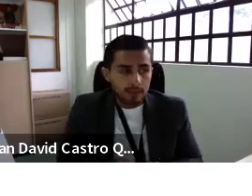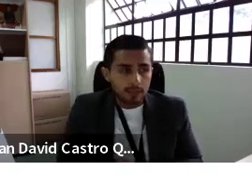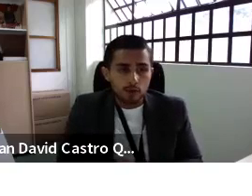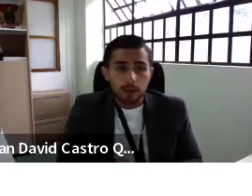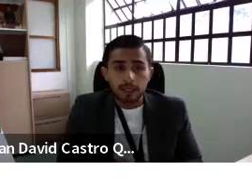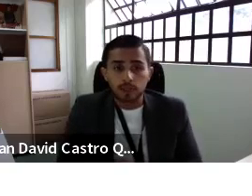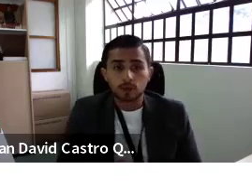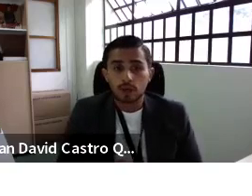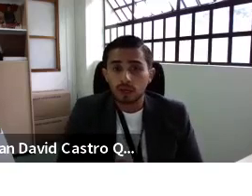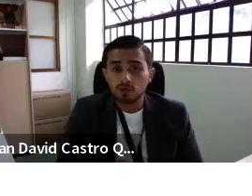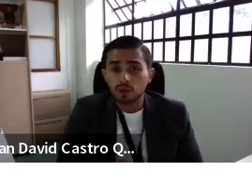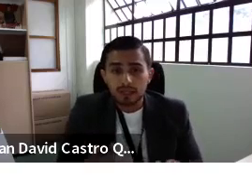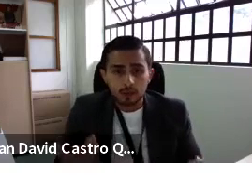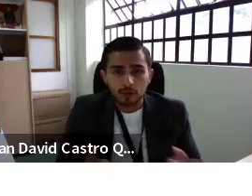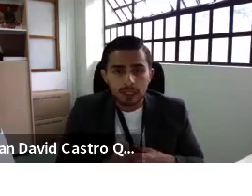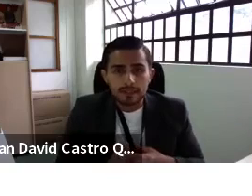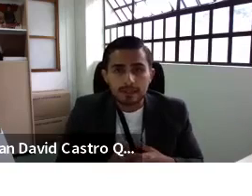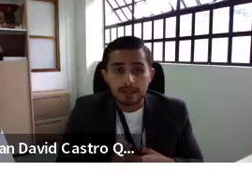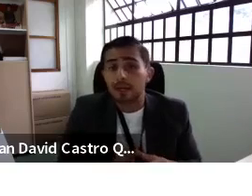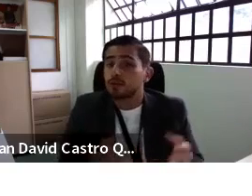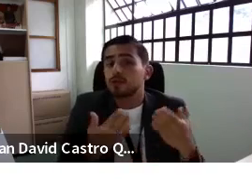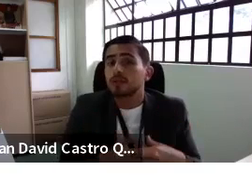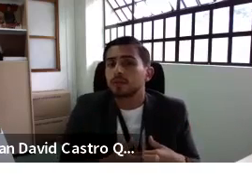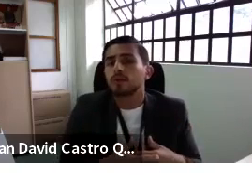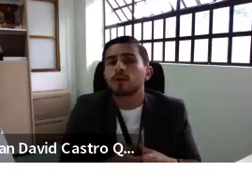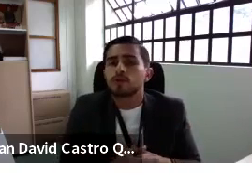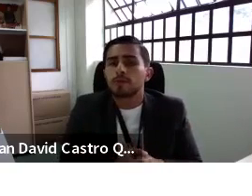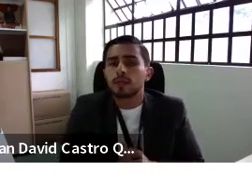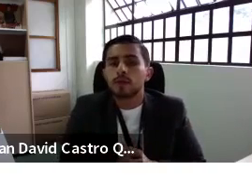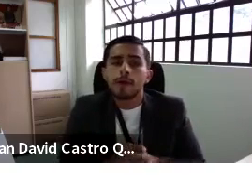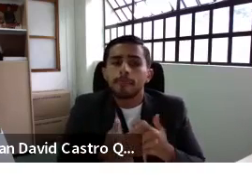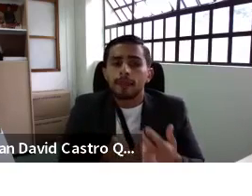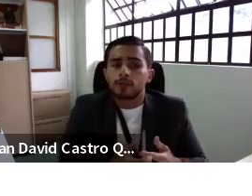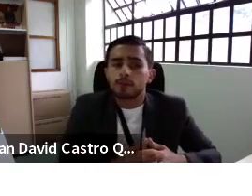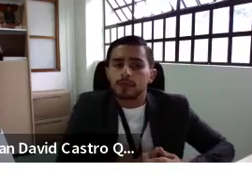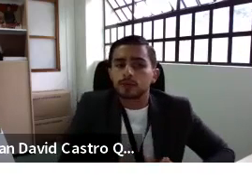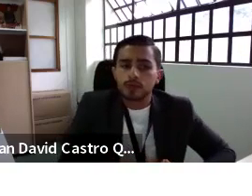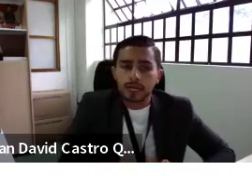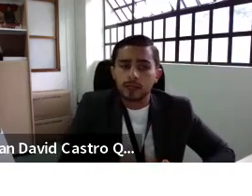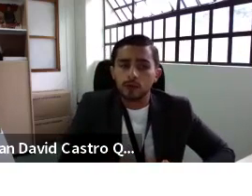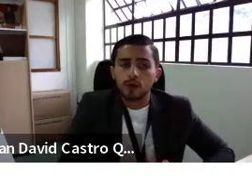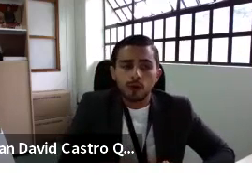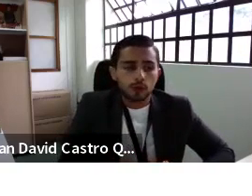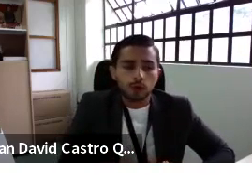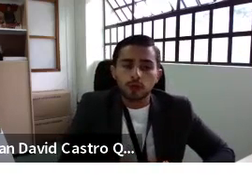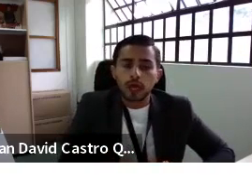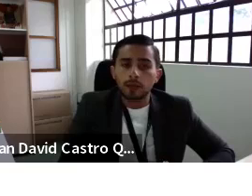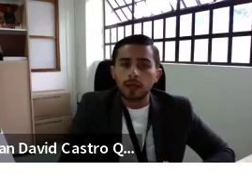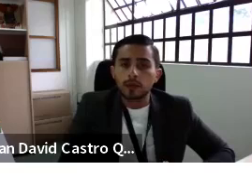simplemente superitarme a un asunto más de orden asistencial inclusive en términos de conocimiento y eso pues entonces ahí no no queda muy claro